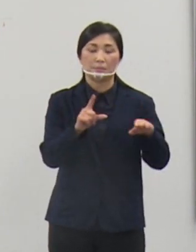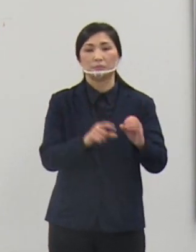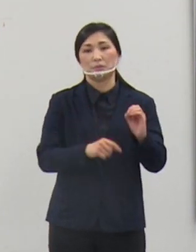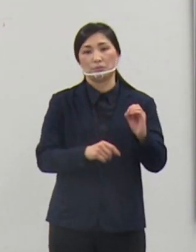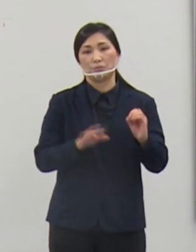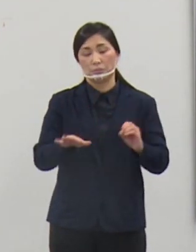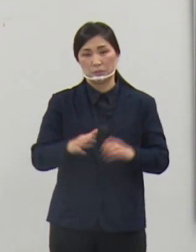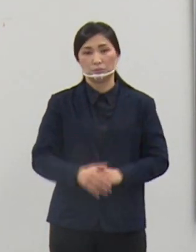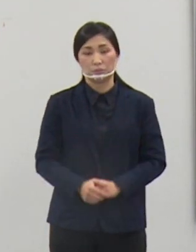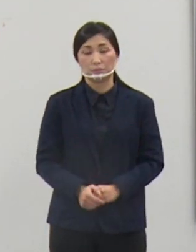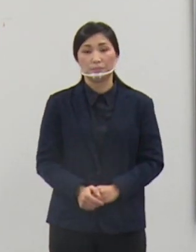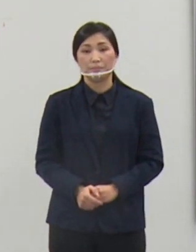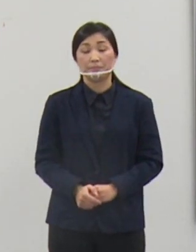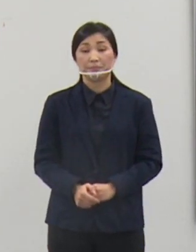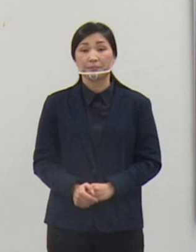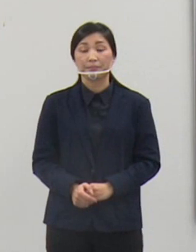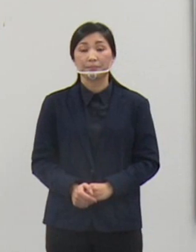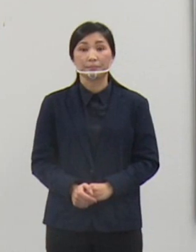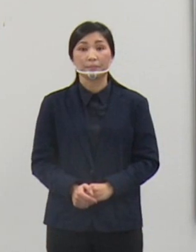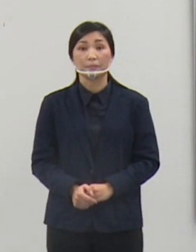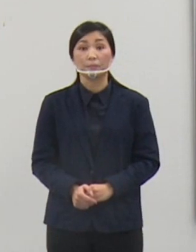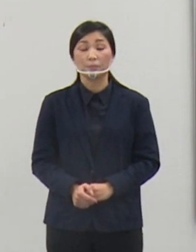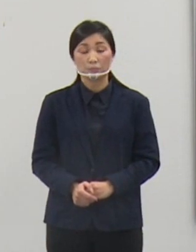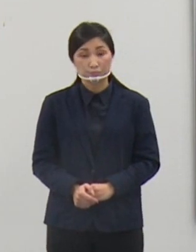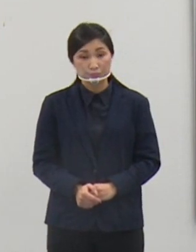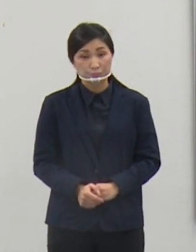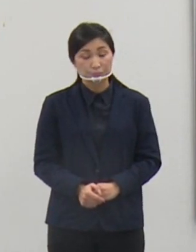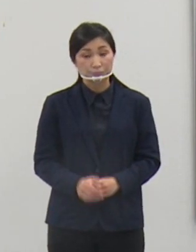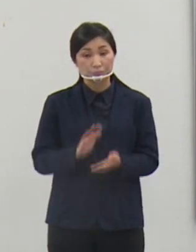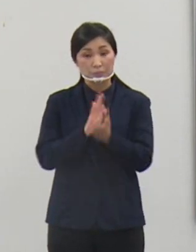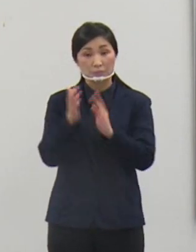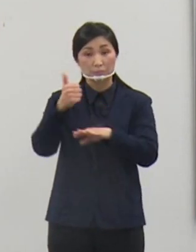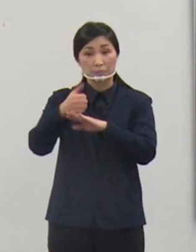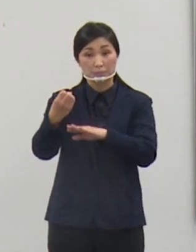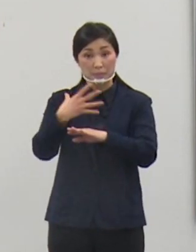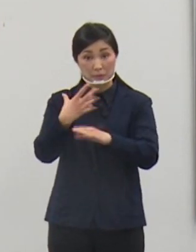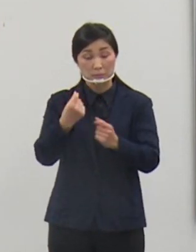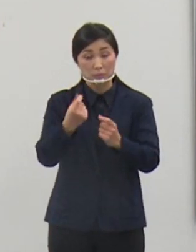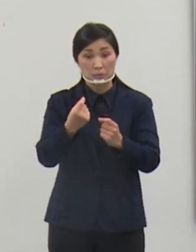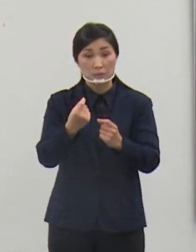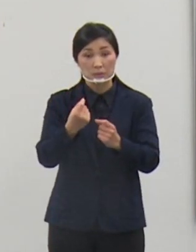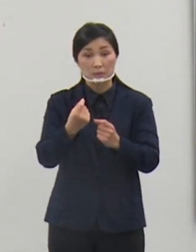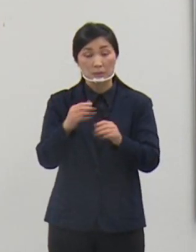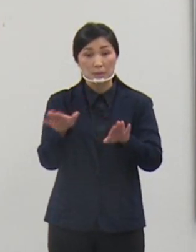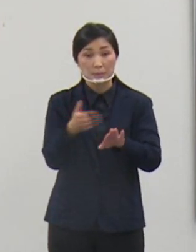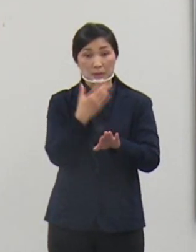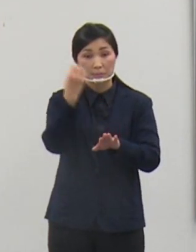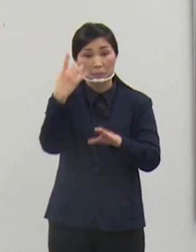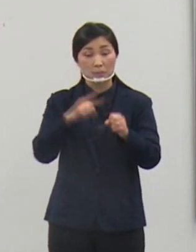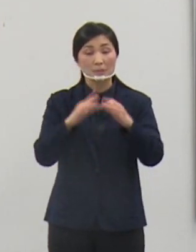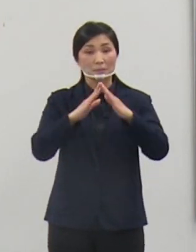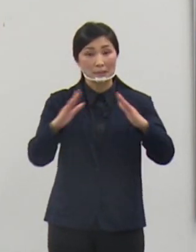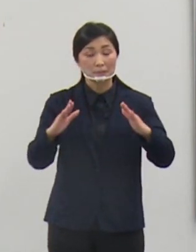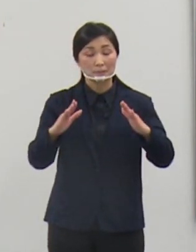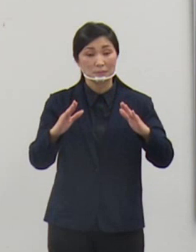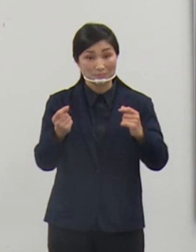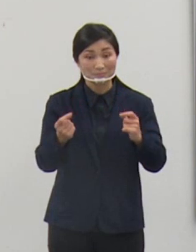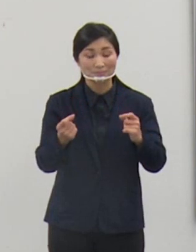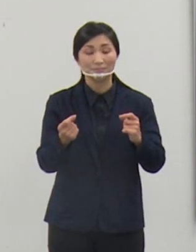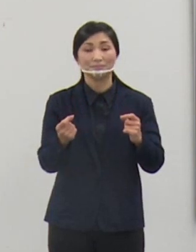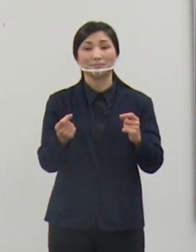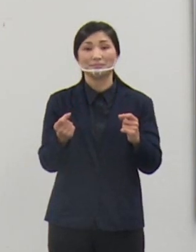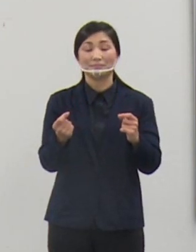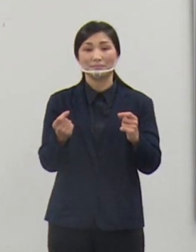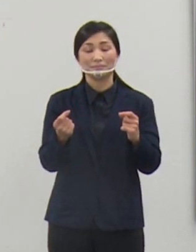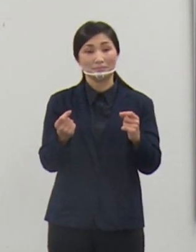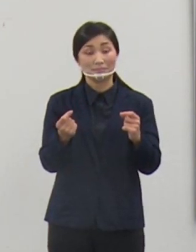と先ほど知事の方からありました通り、これから忘年会シーズンということで、その時期を前に